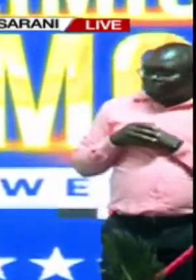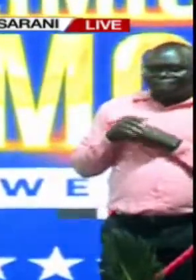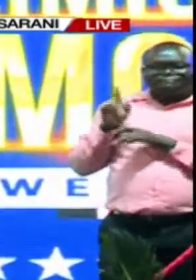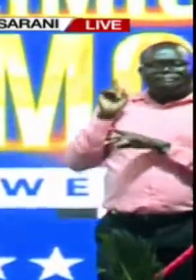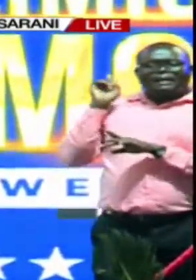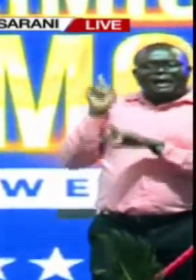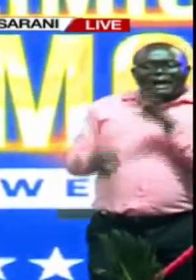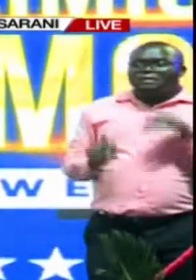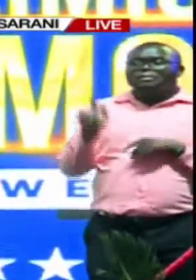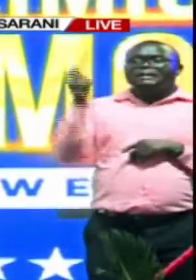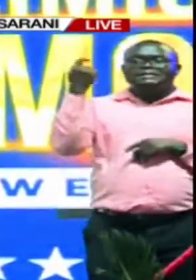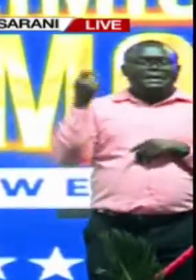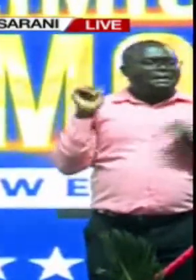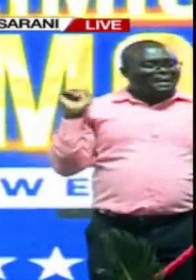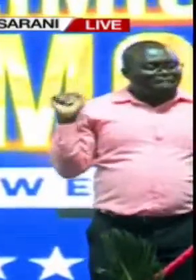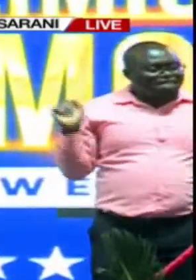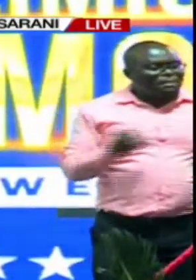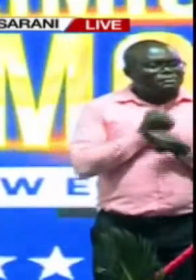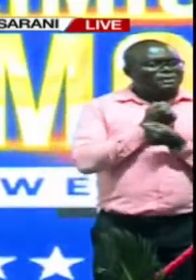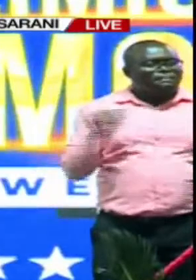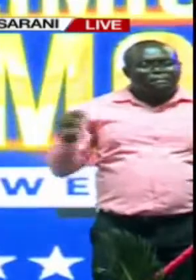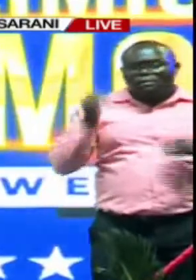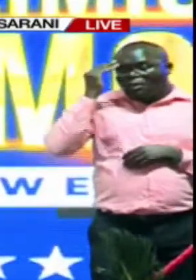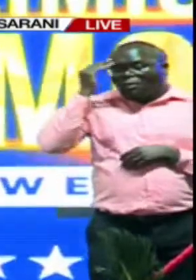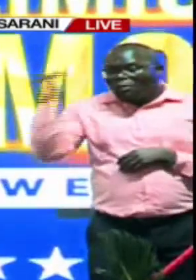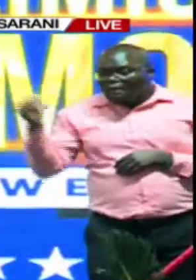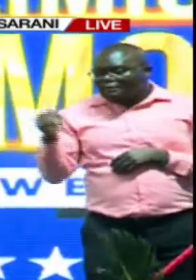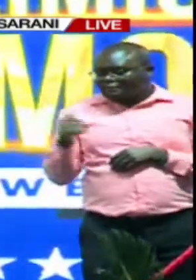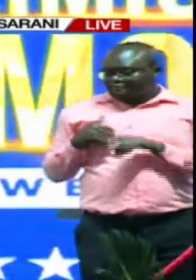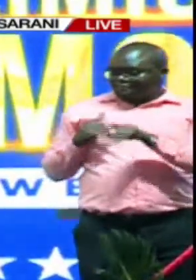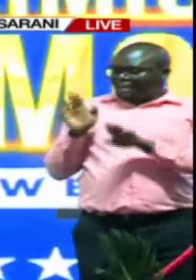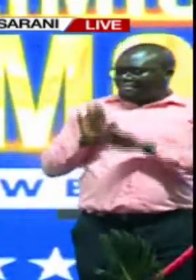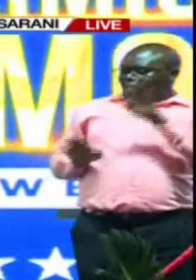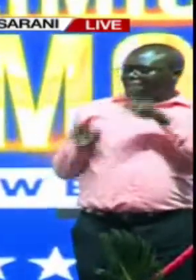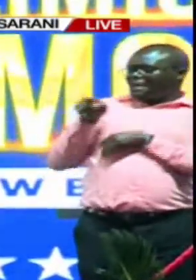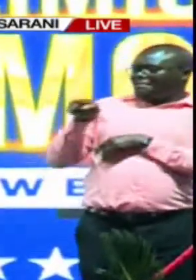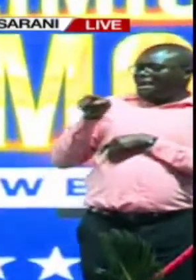hawezi kuwa president kwa ajili tabia yake